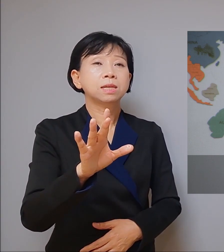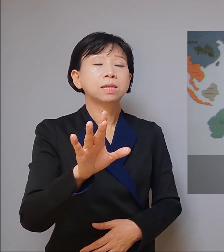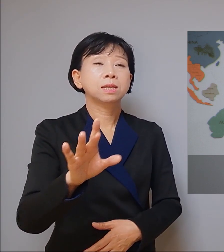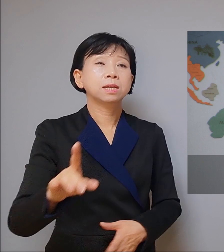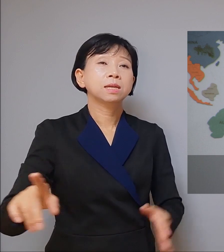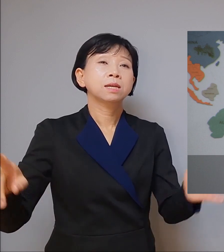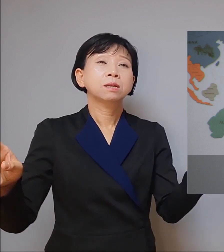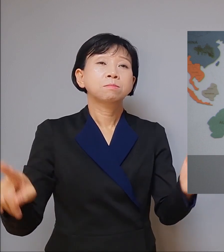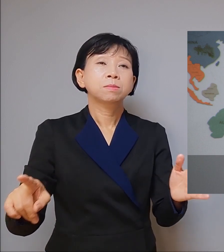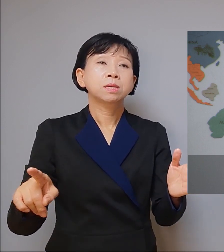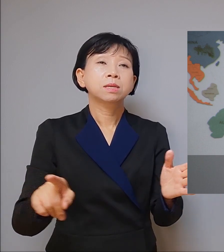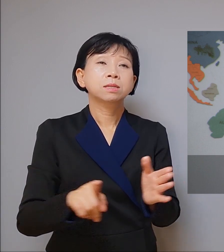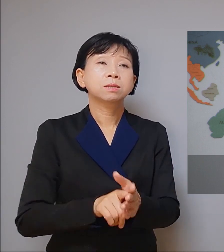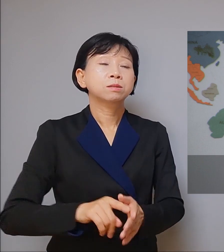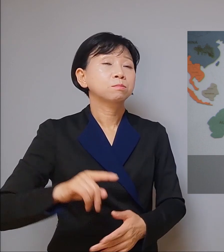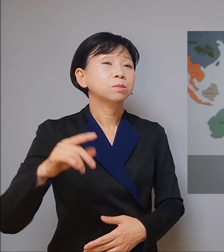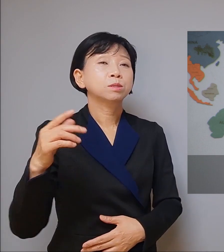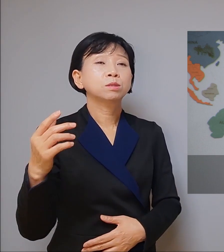오직